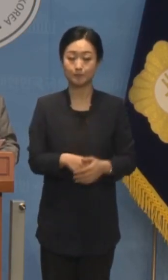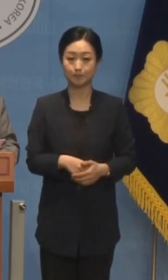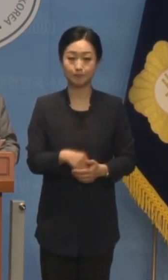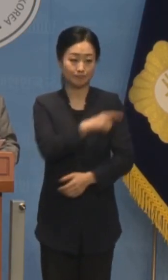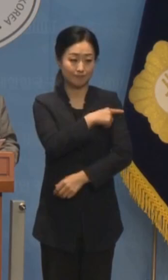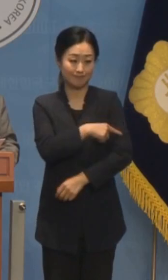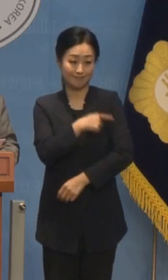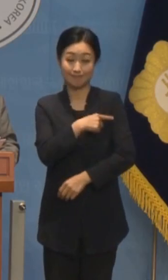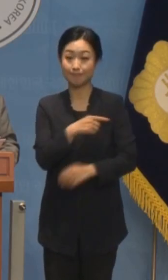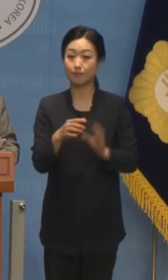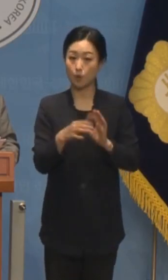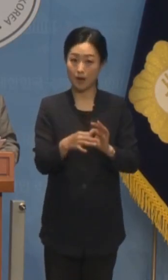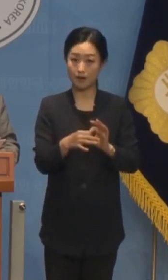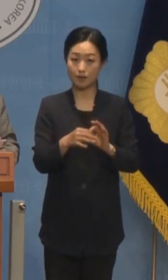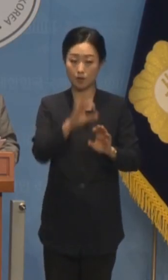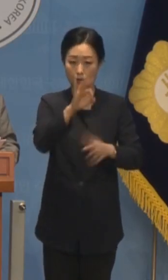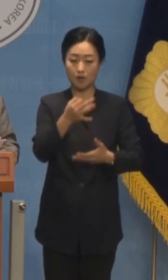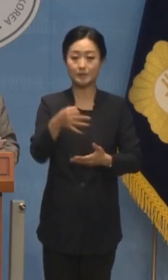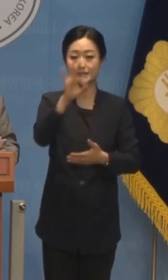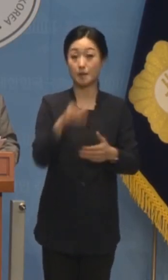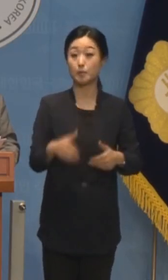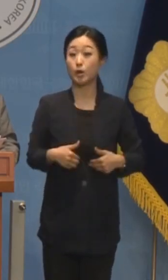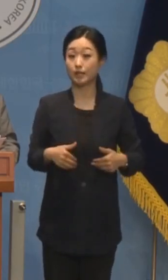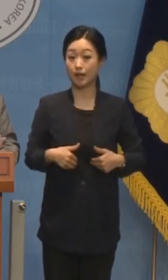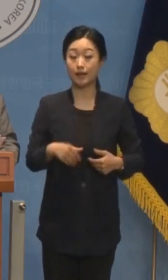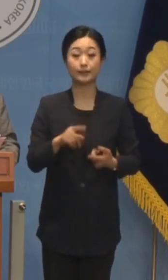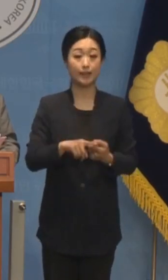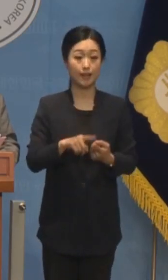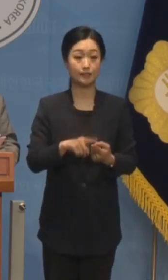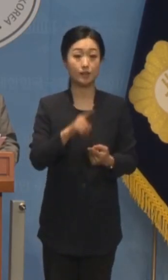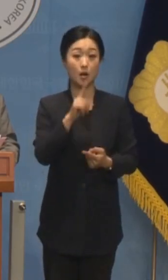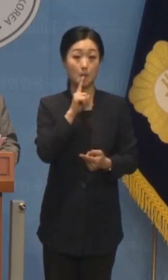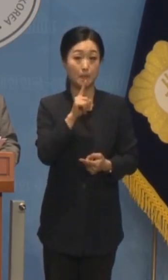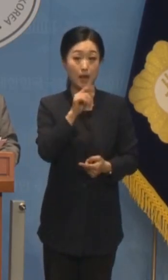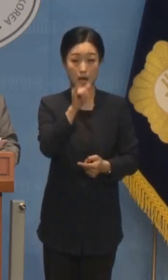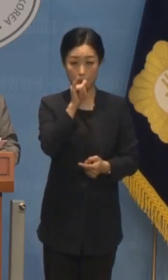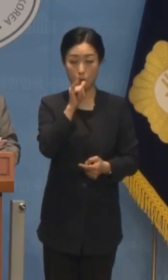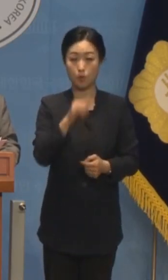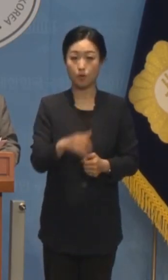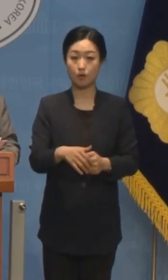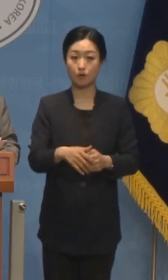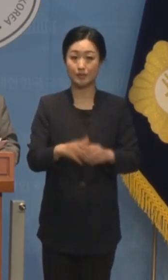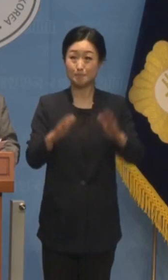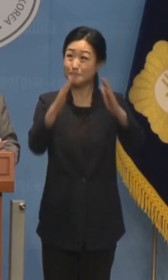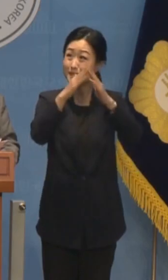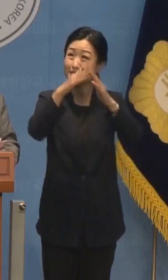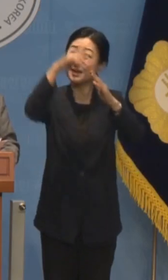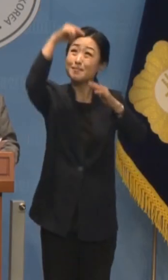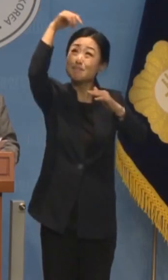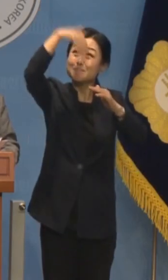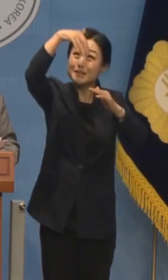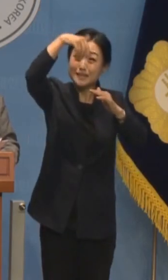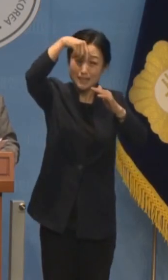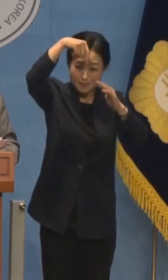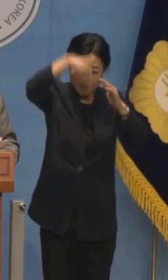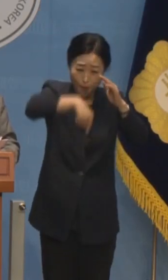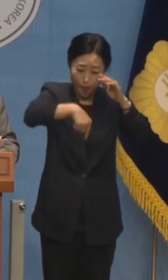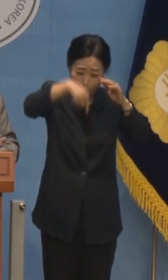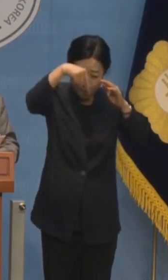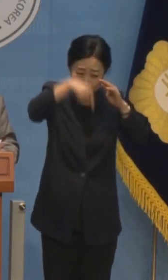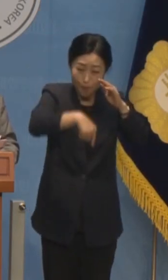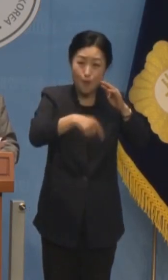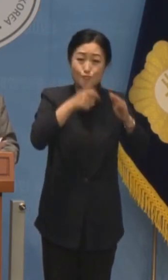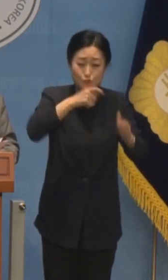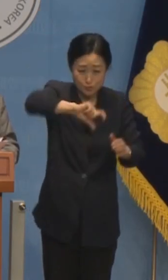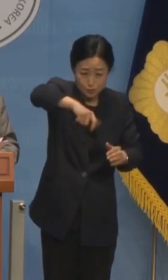부여인 선이 시급하다고 지금도 비가 오면 빗물이 세고 수돗물을 틀면 물이